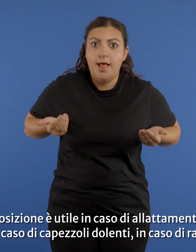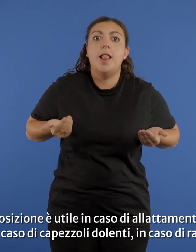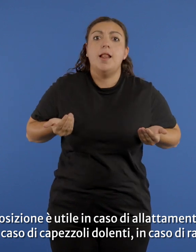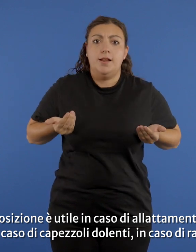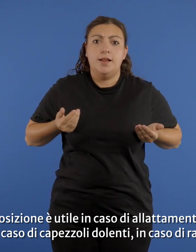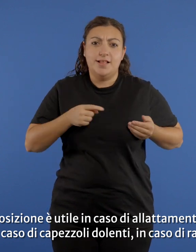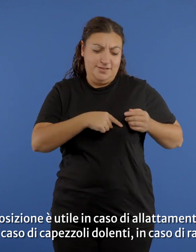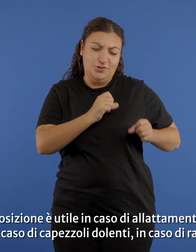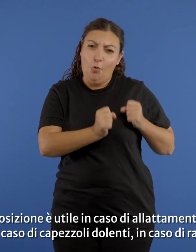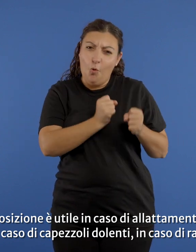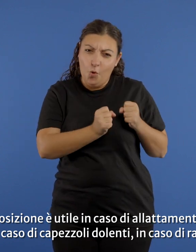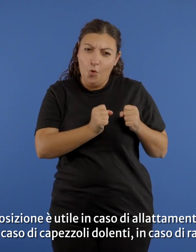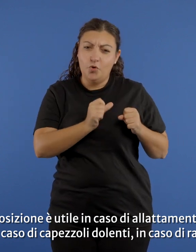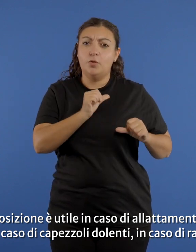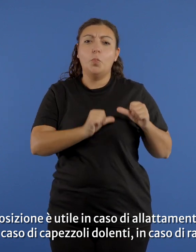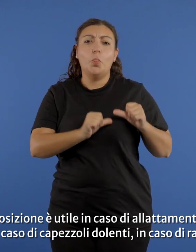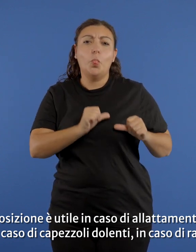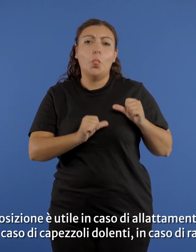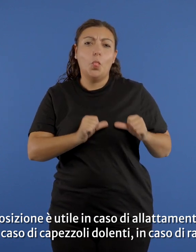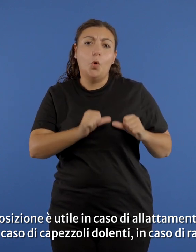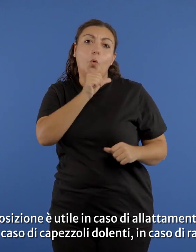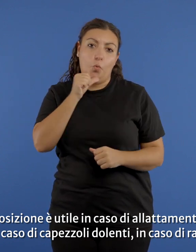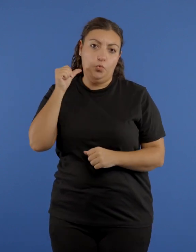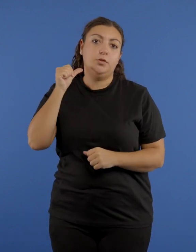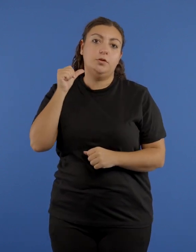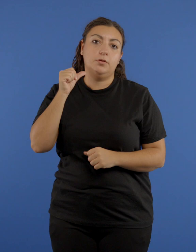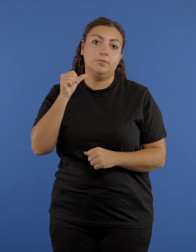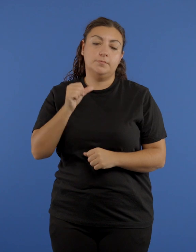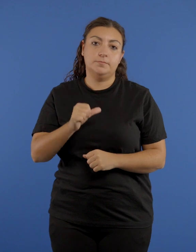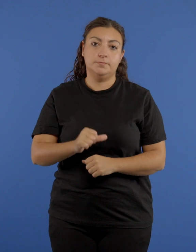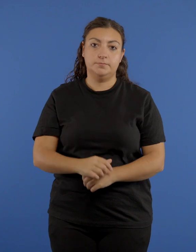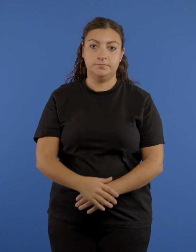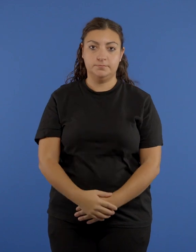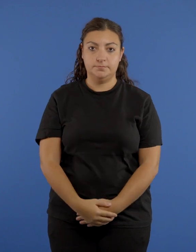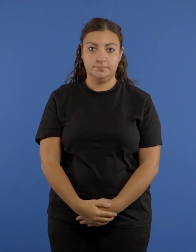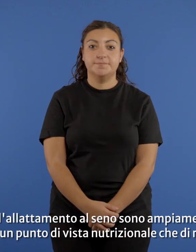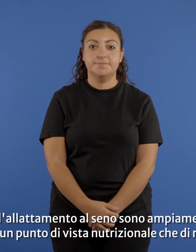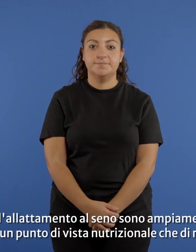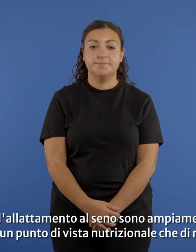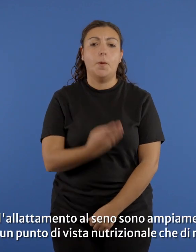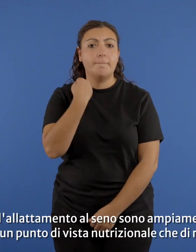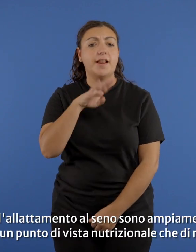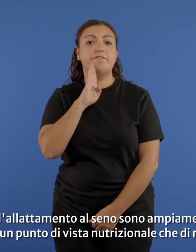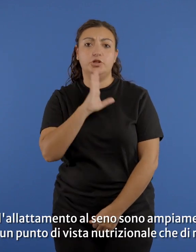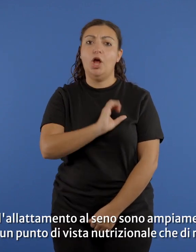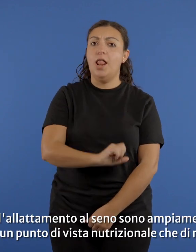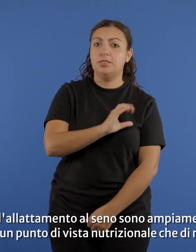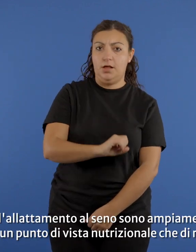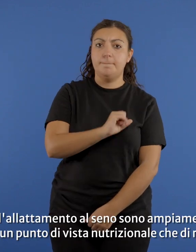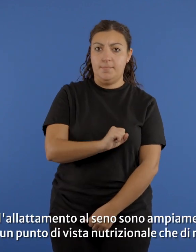di capezzoli dolenti in caso di ragadi i benefici dell'allattamento al seno